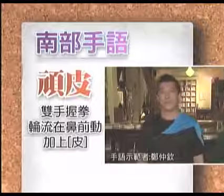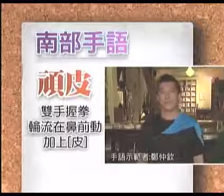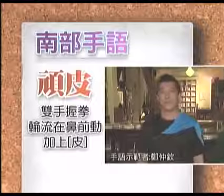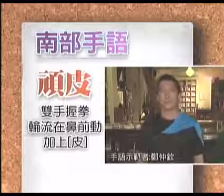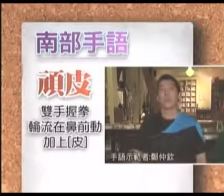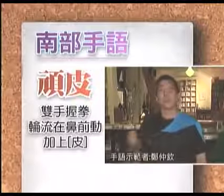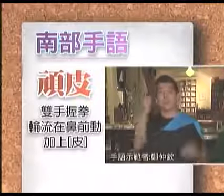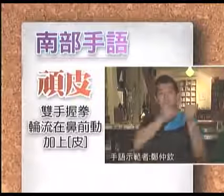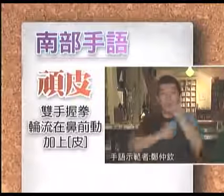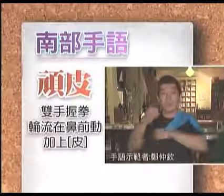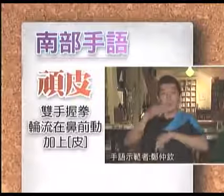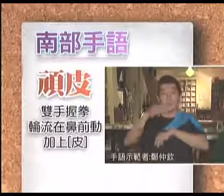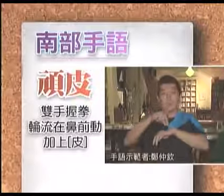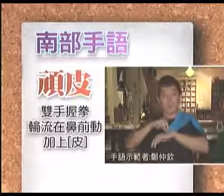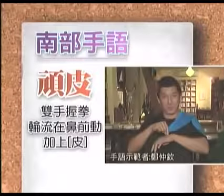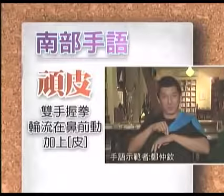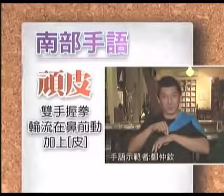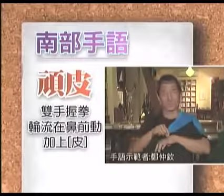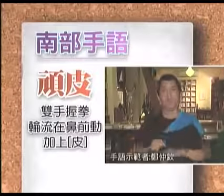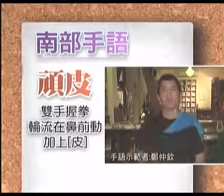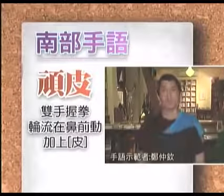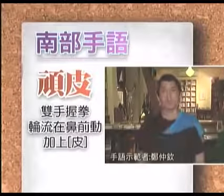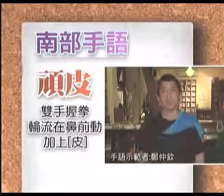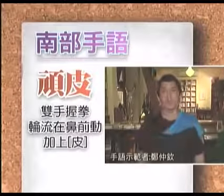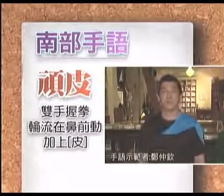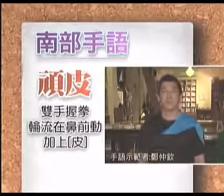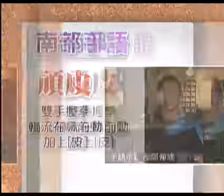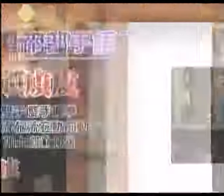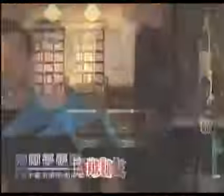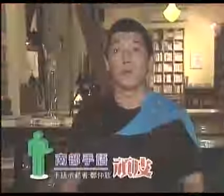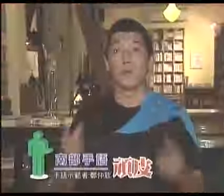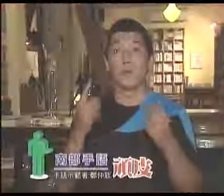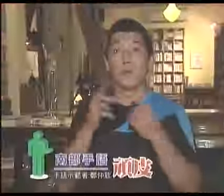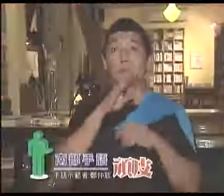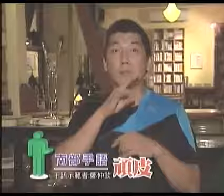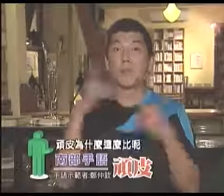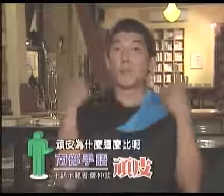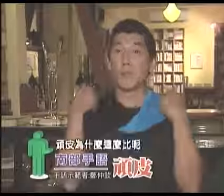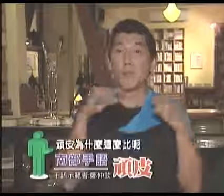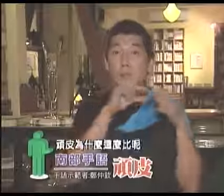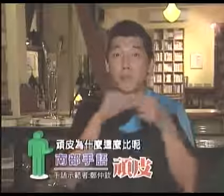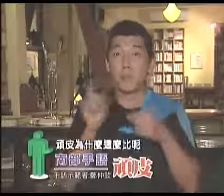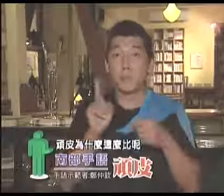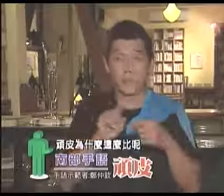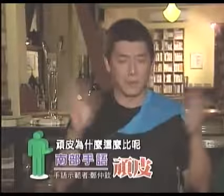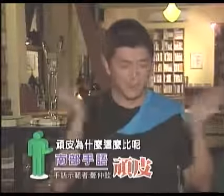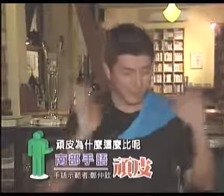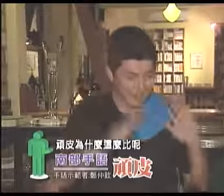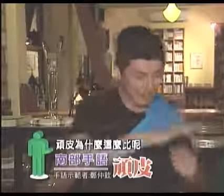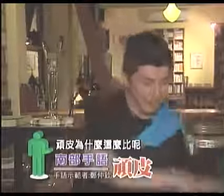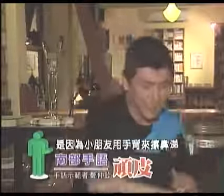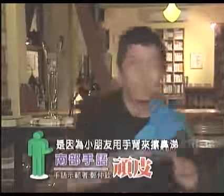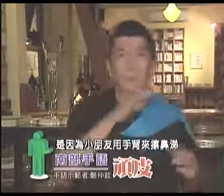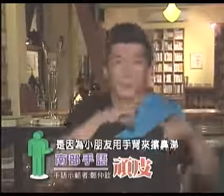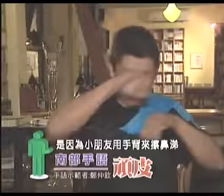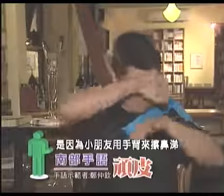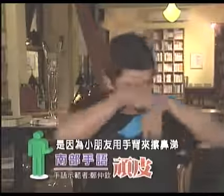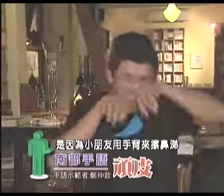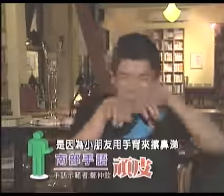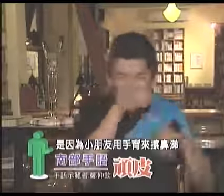捏一下手背的皮肤，表示皮。顽皮为什么这么比呢？是因为小朋友用手背